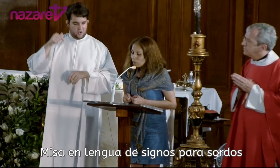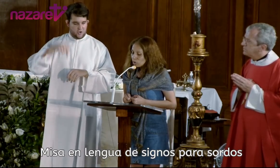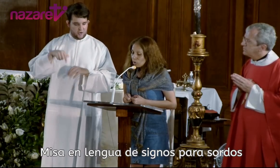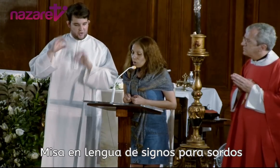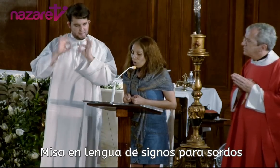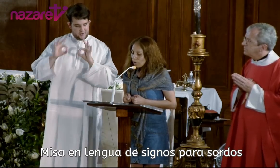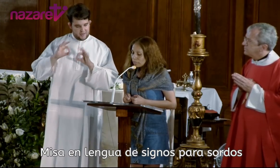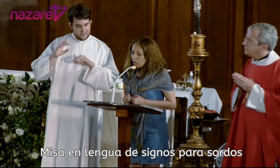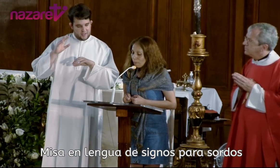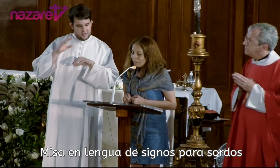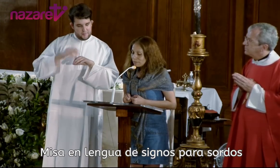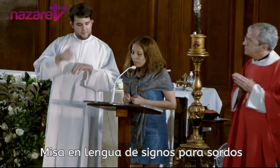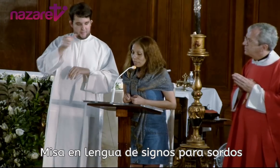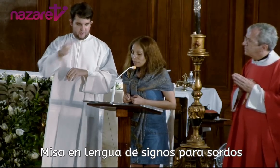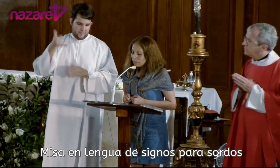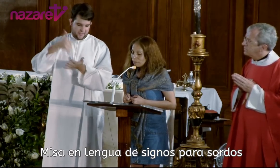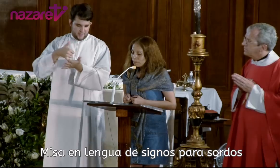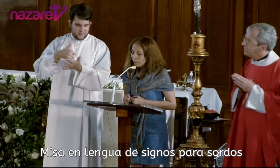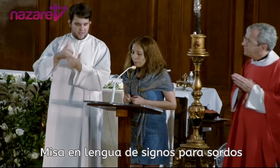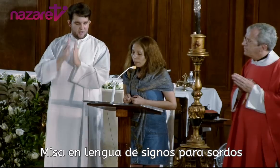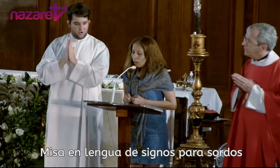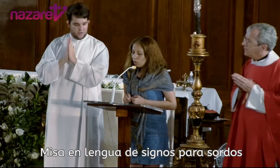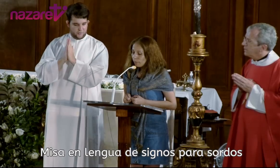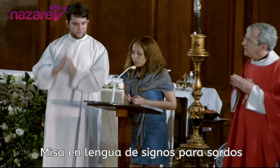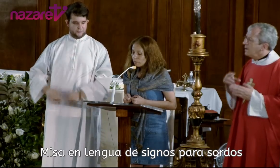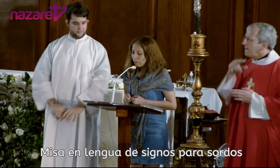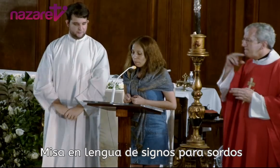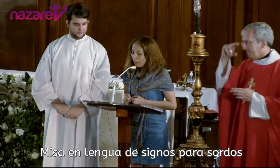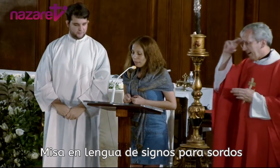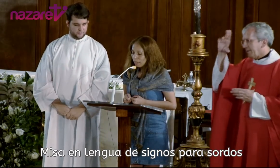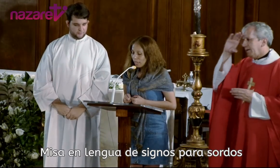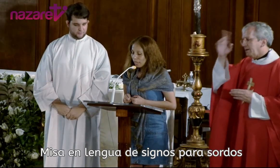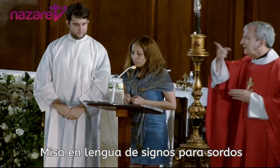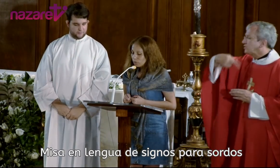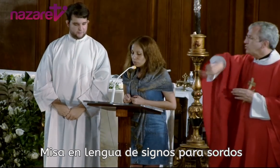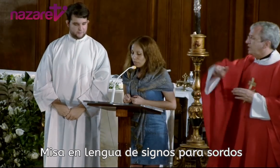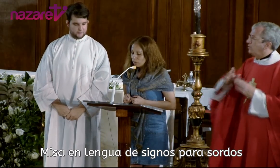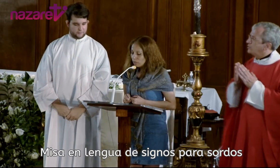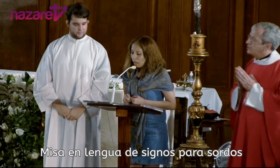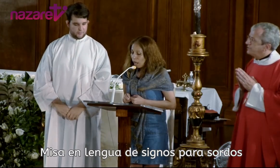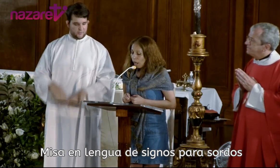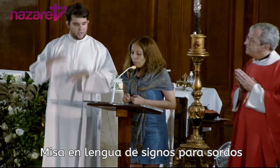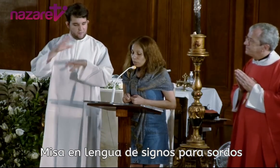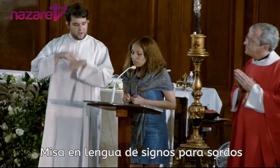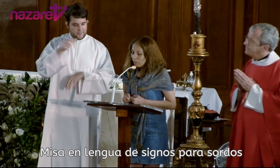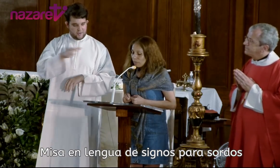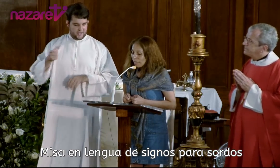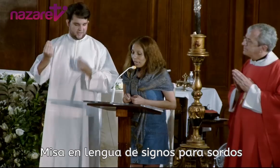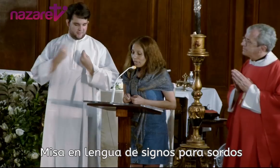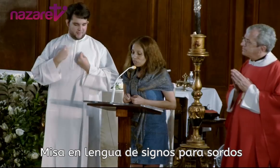todo de los más débiles. Oremos. Padre, escúchanos. Por los que viven en la